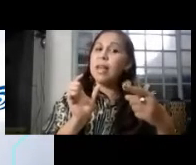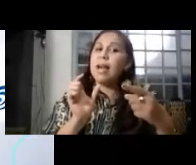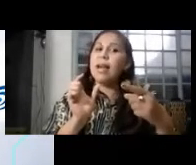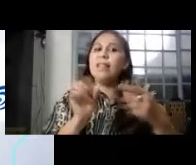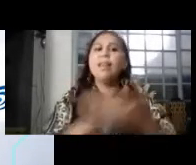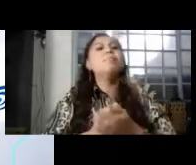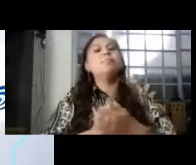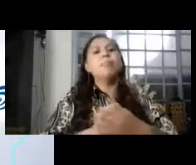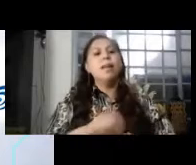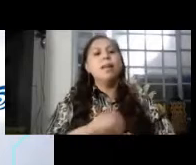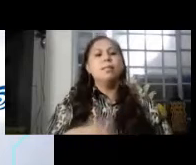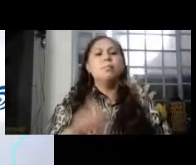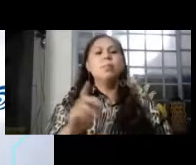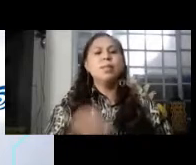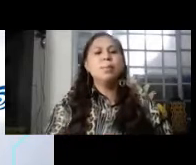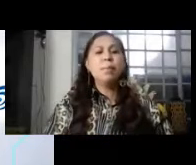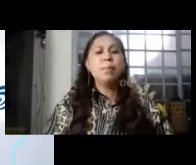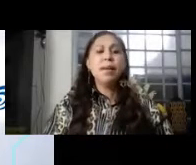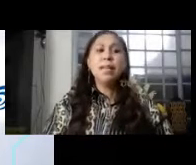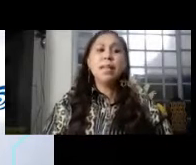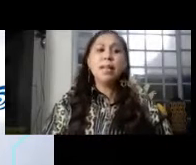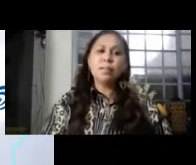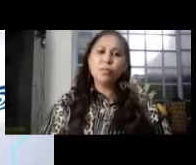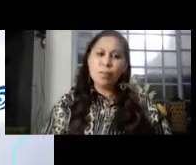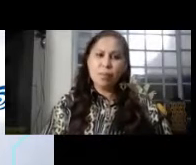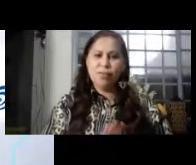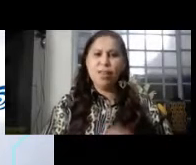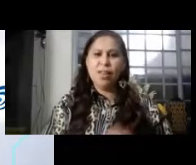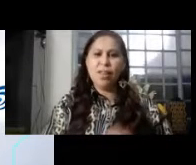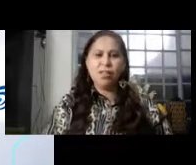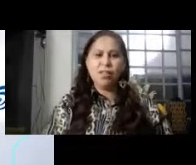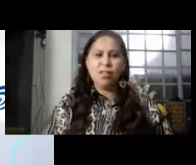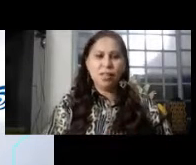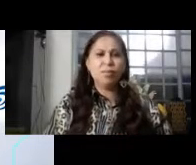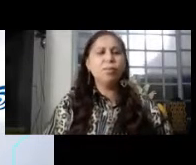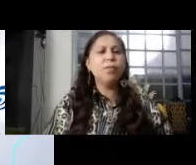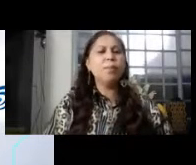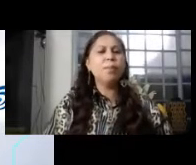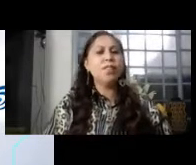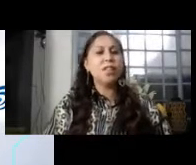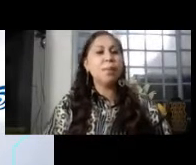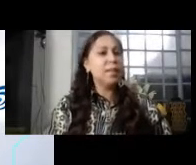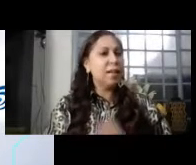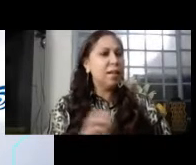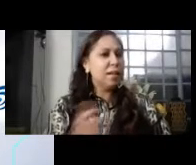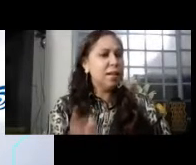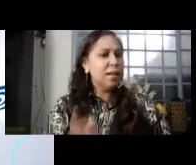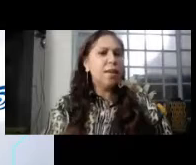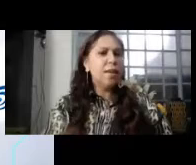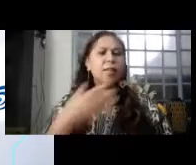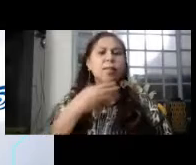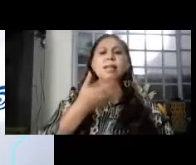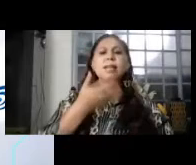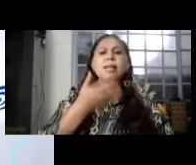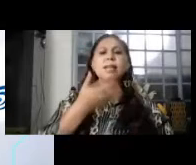aumentar, né? Por exemplo, amanhã tu vai para a festa, tu vai para a festa amanhã. Então,